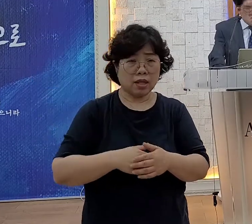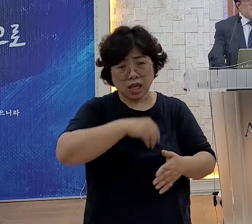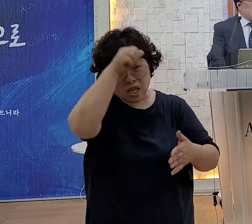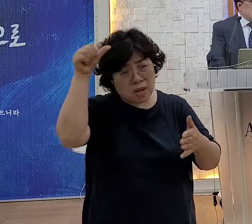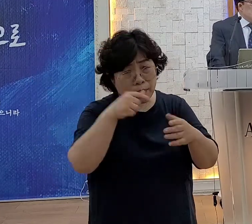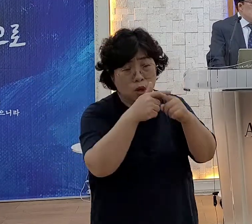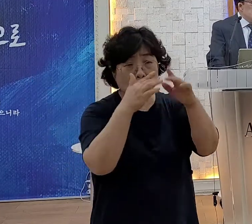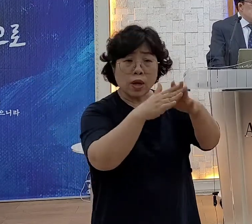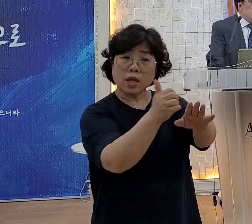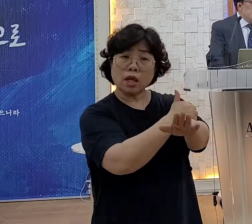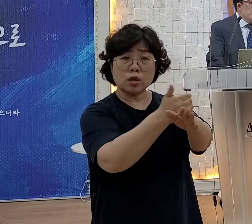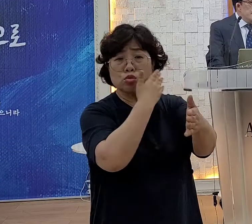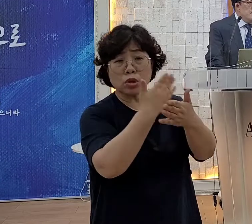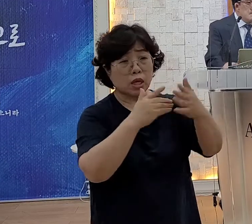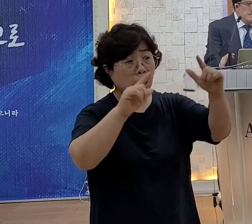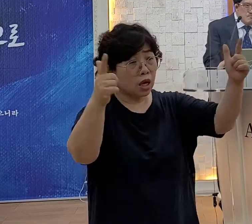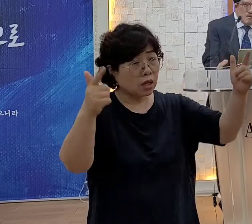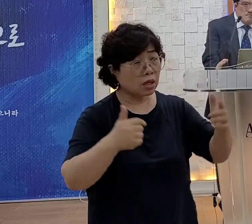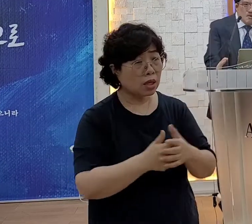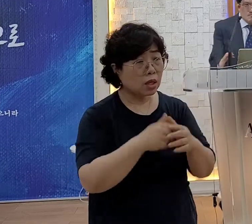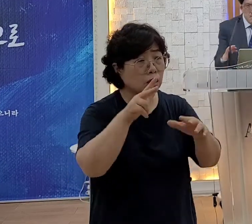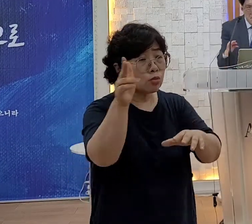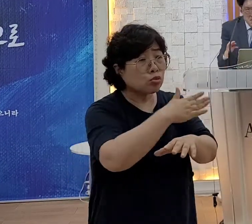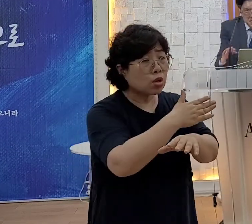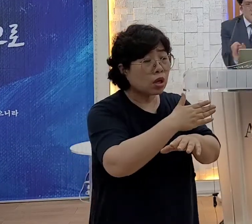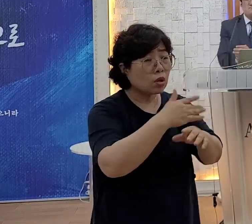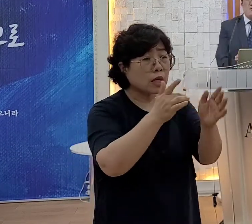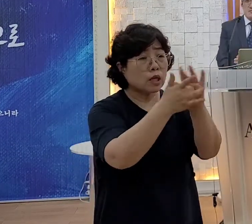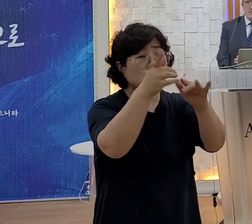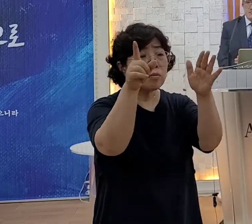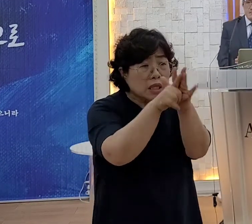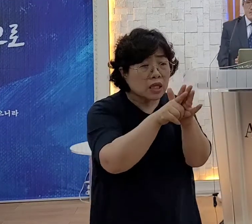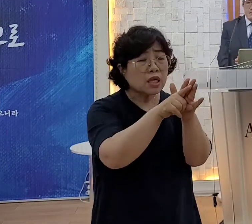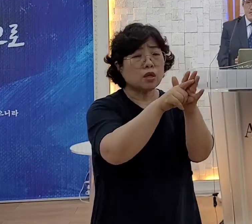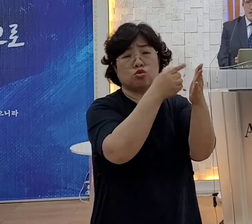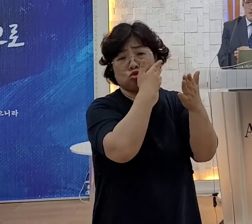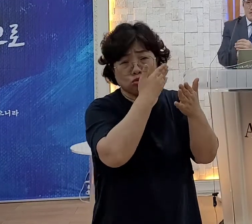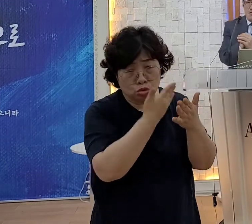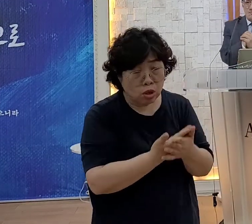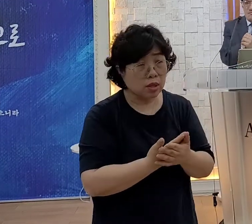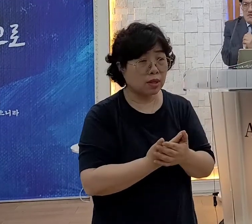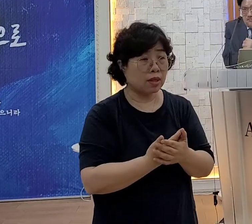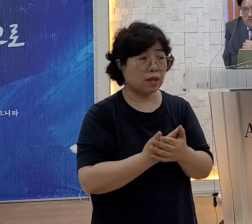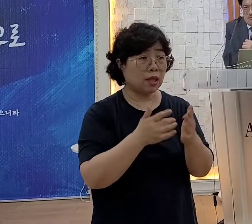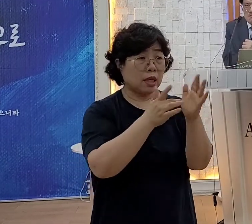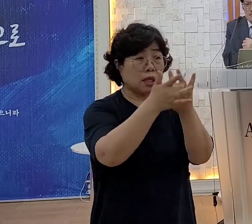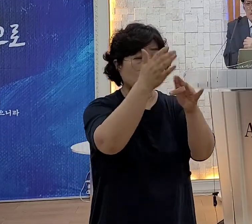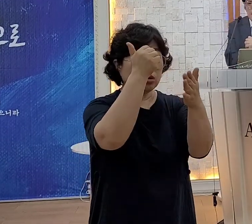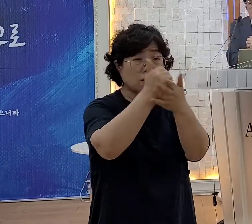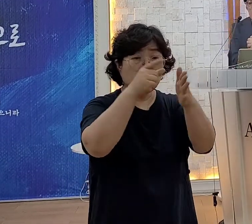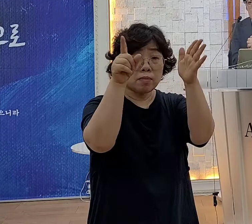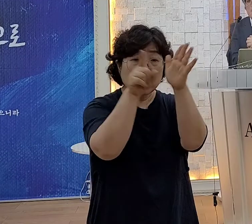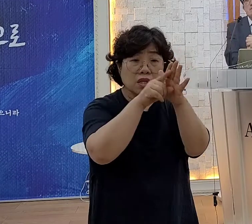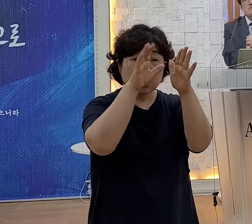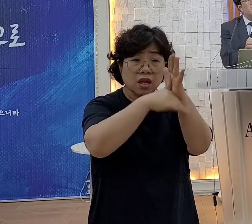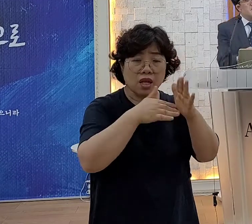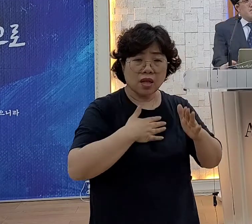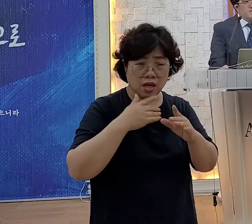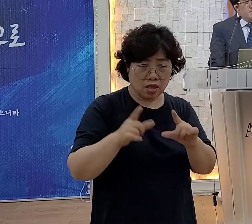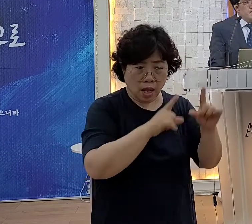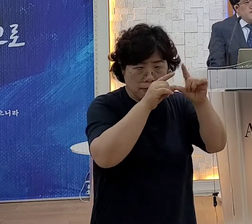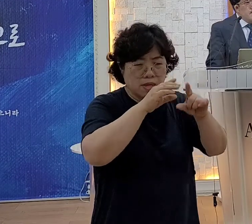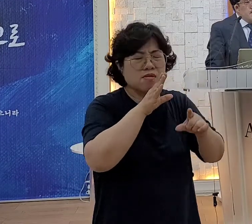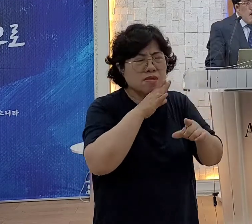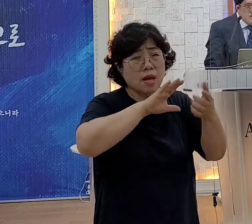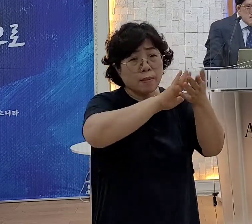다니는 게 중요한 게 아니고 지금부터라도 예수를 믿는 게 중요한 거예요. 예수를 믿으면 내 삶이 진짜